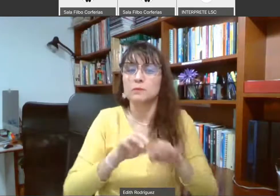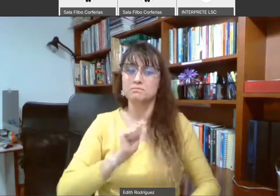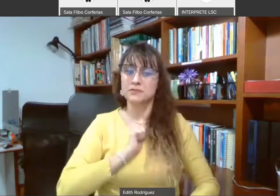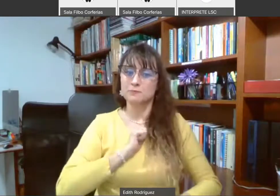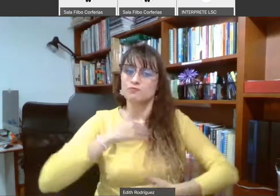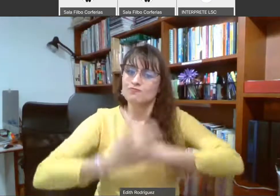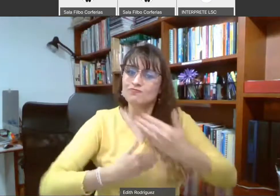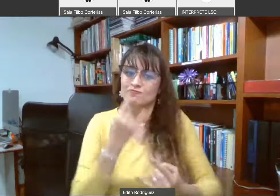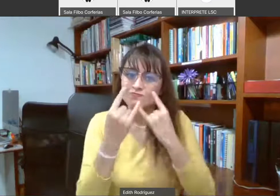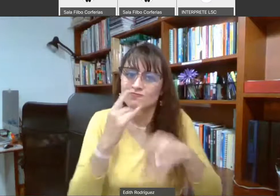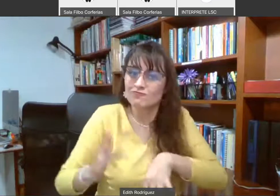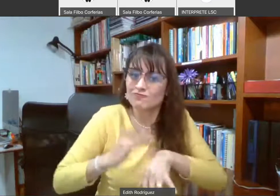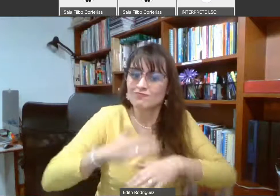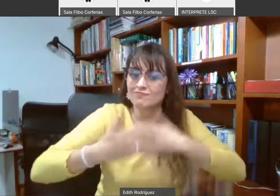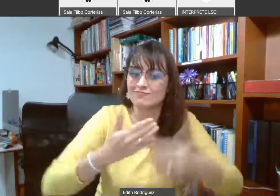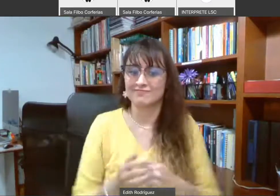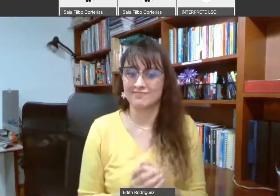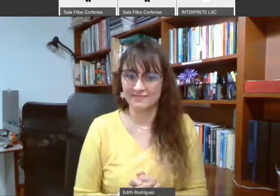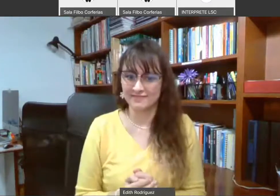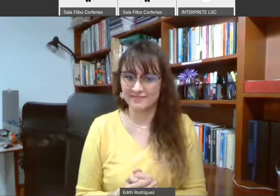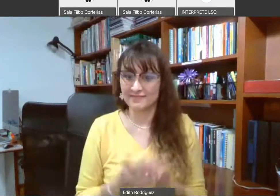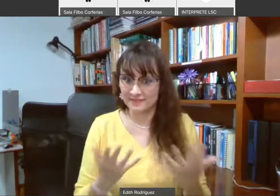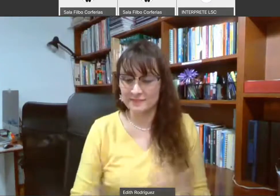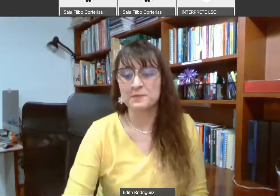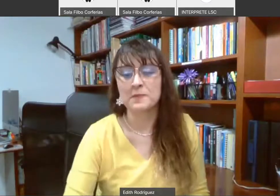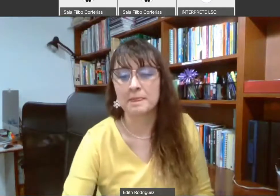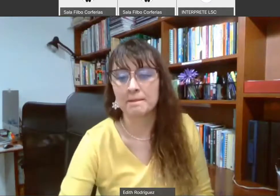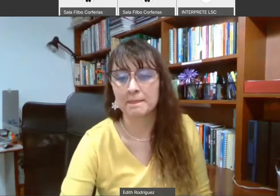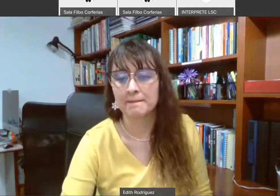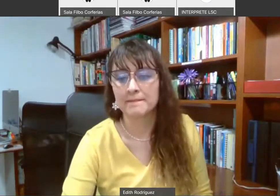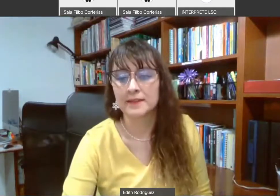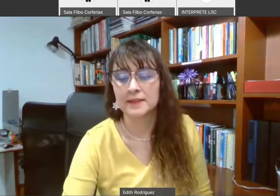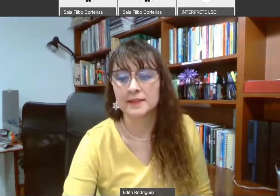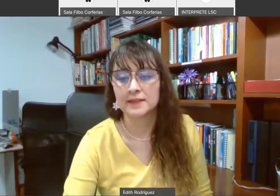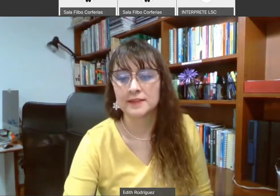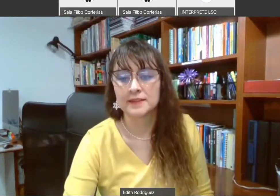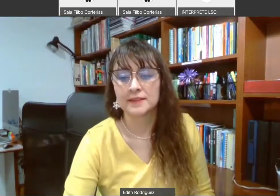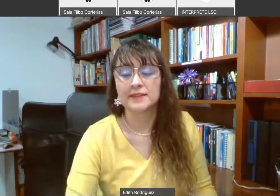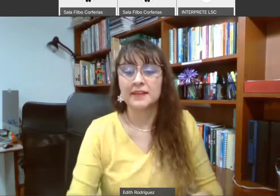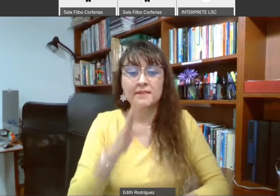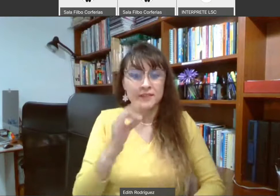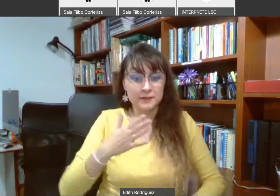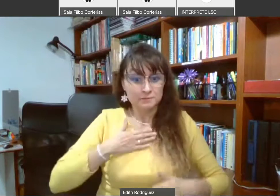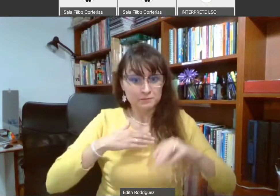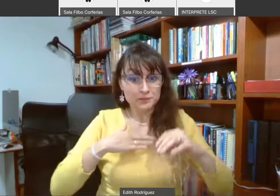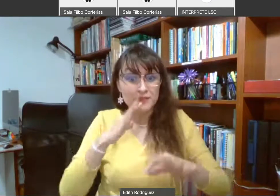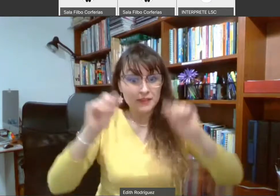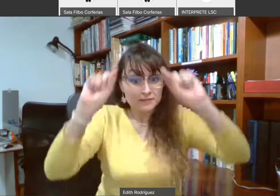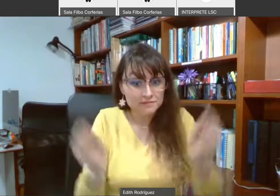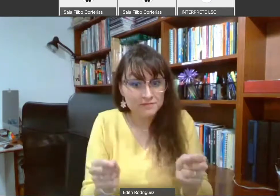entonces no hay que preocuparse, lo importante es generar la motivación, el interés y el gusto por la